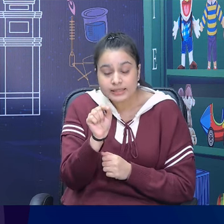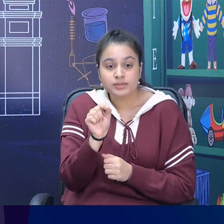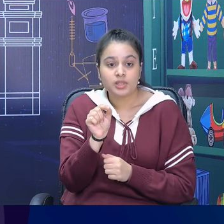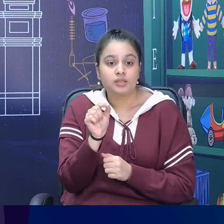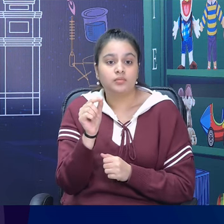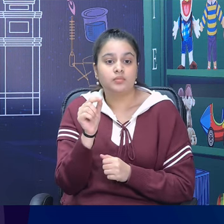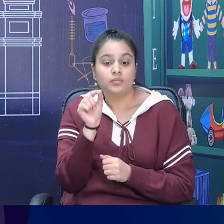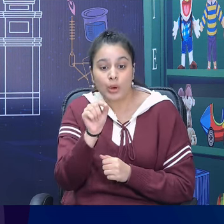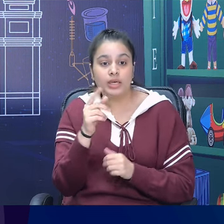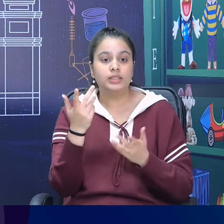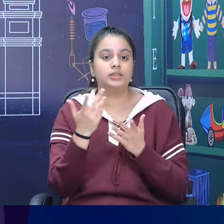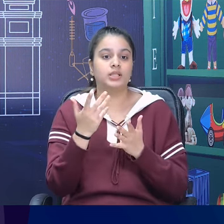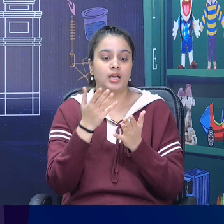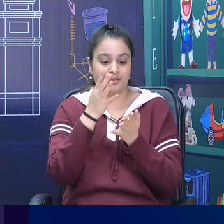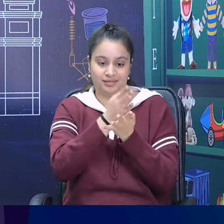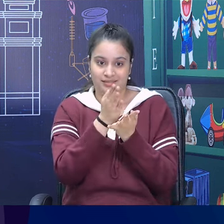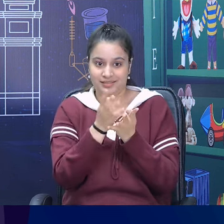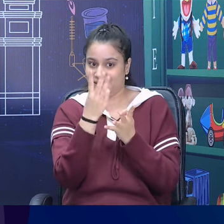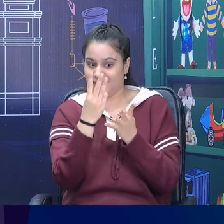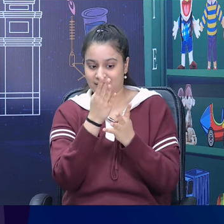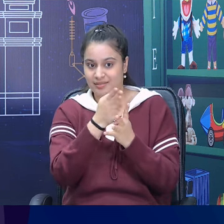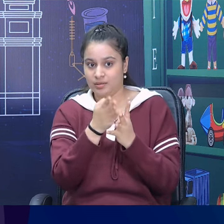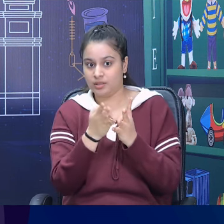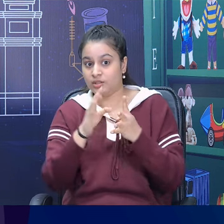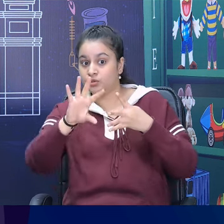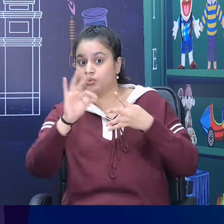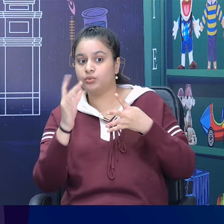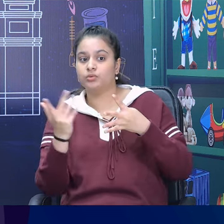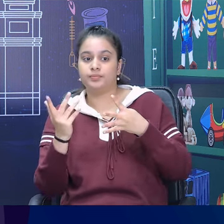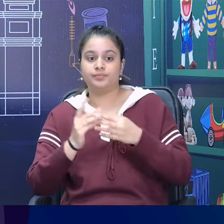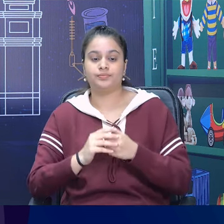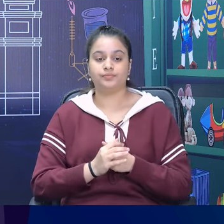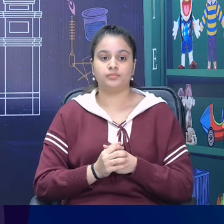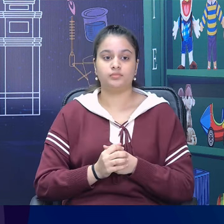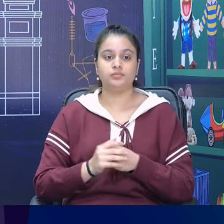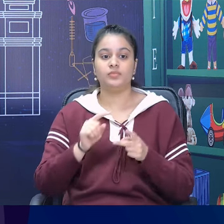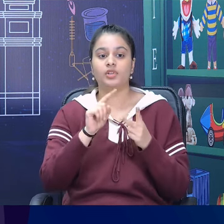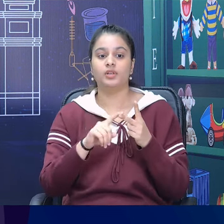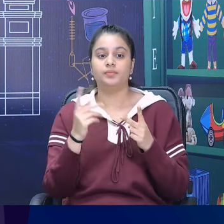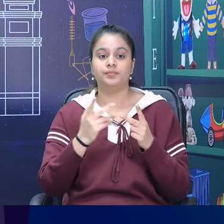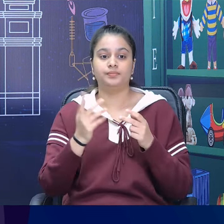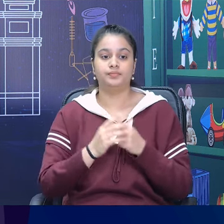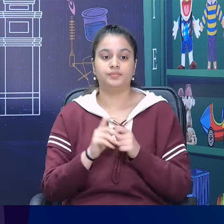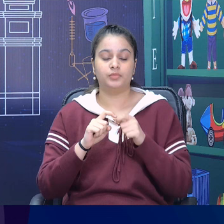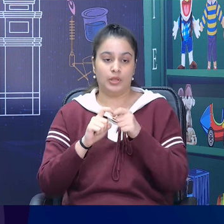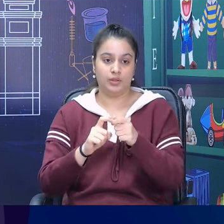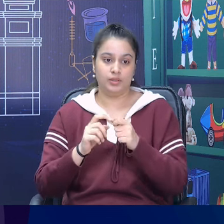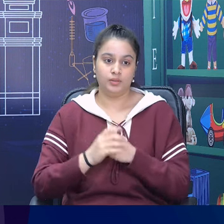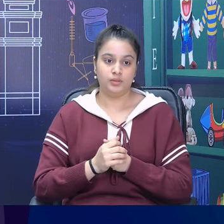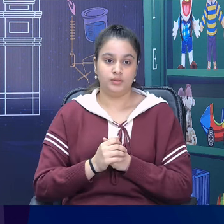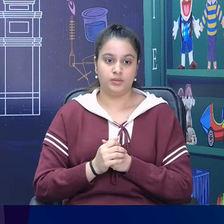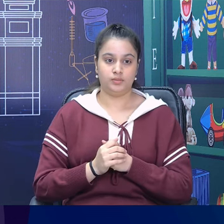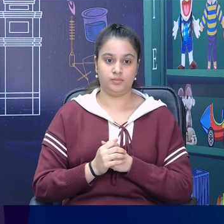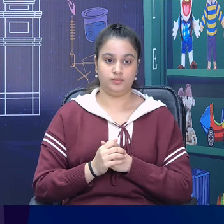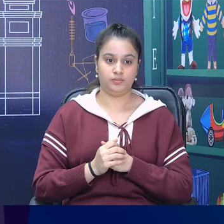बता सकता है कि इसका किस टाइप का डेसीमल एक्सपेंशन होगा ऐसे ही हम मूव करते हैं सेकंड क्वेश्चन के बारे में जो सेकंड क्वेश्चन है वो है व्हाट इज